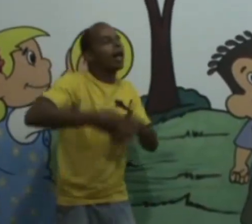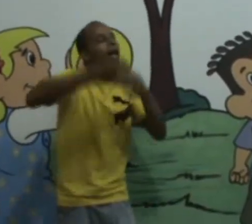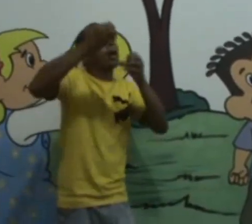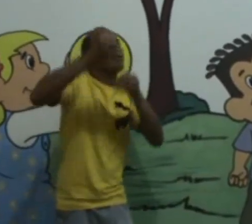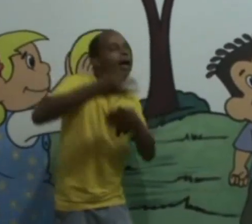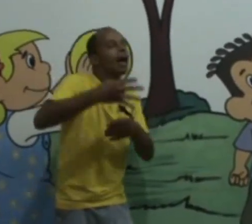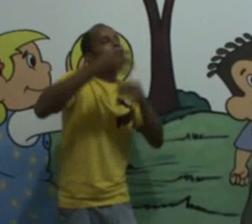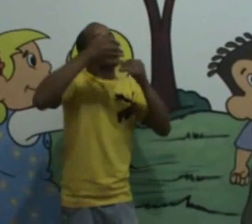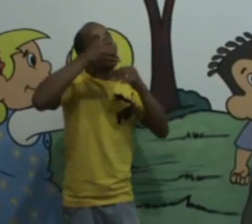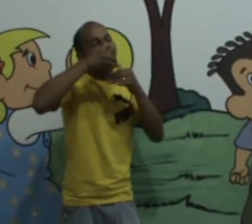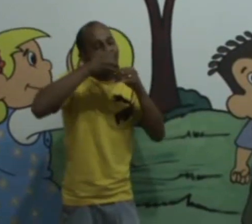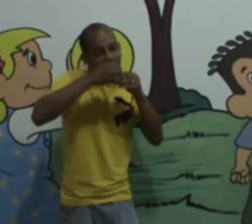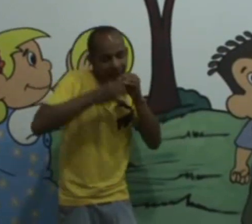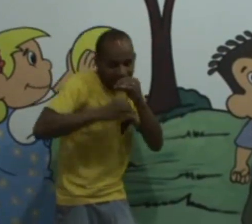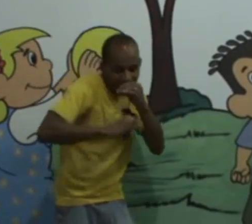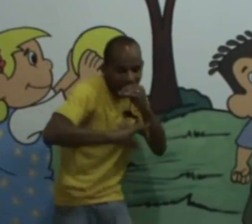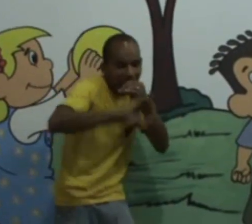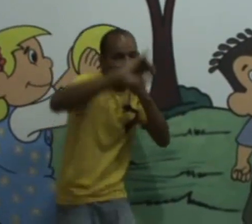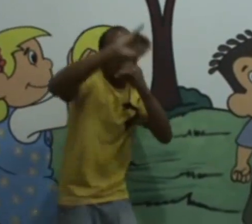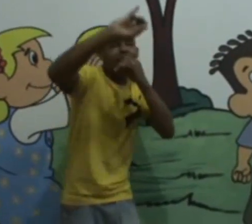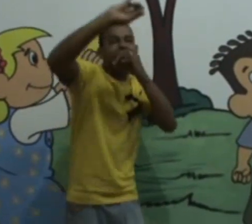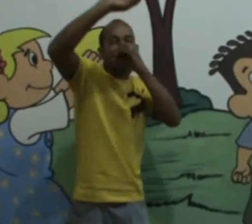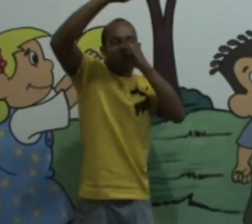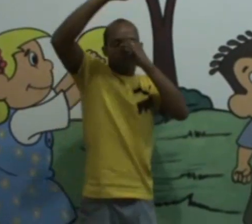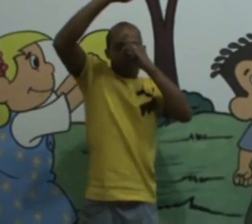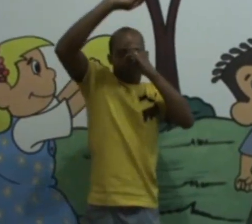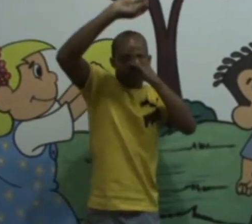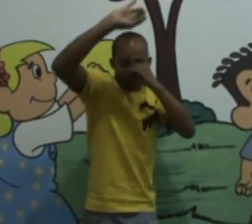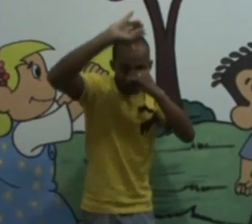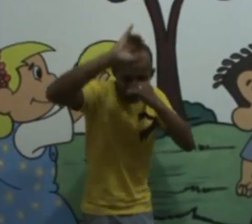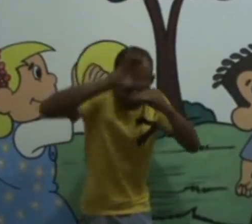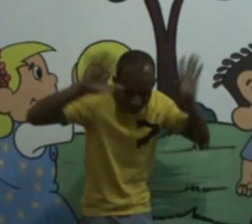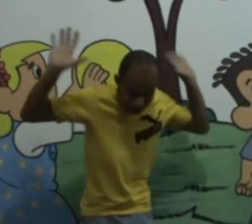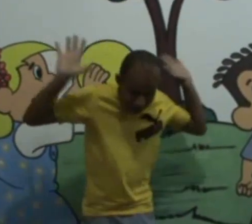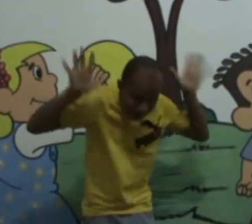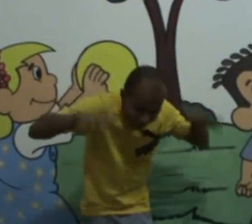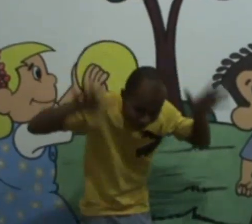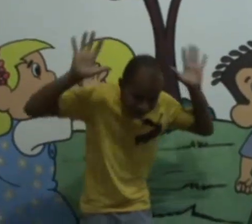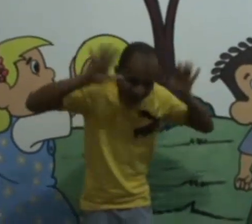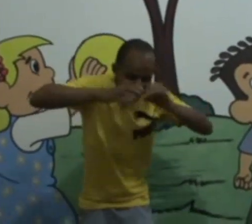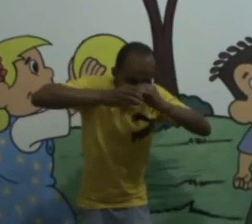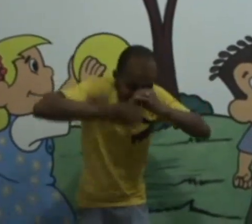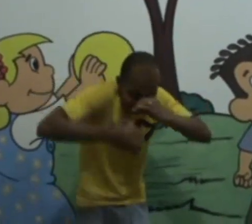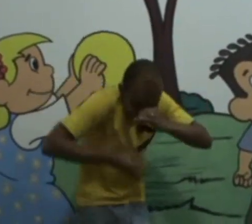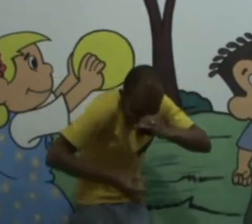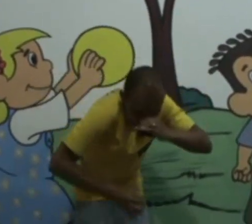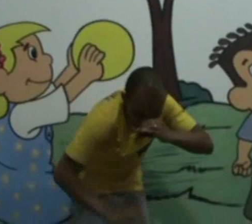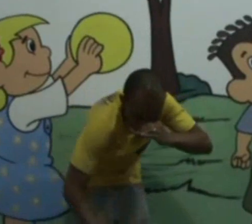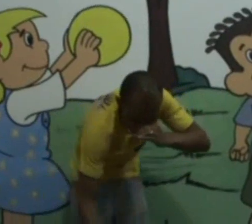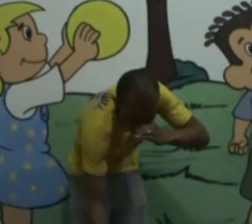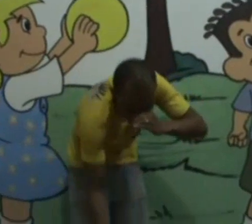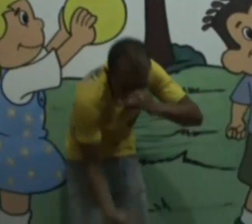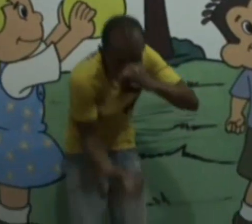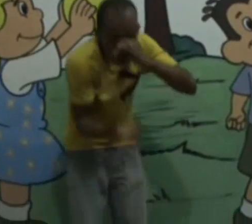elefantes bebiam água, eles enchiam a tromba, seguravam bem e daí,